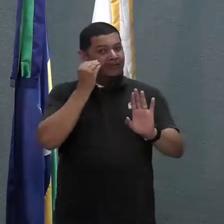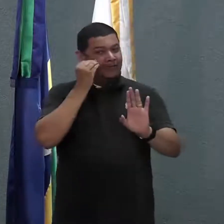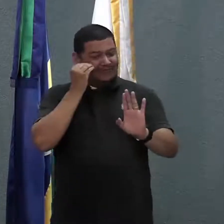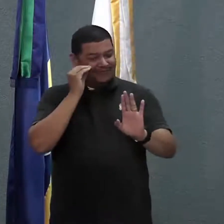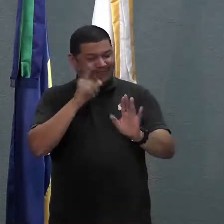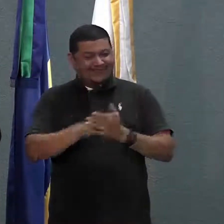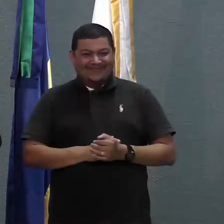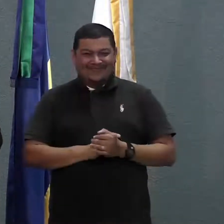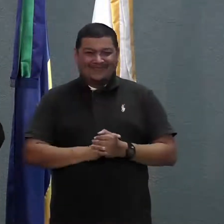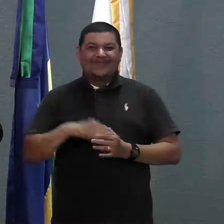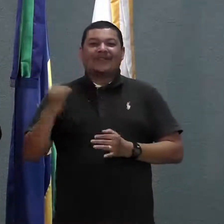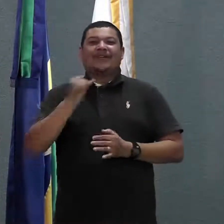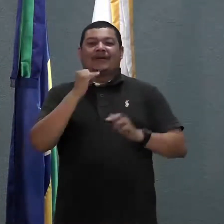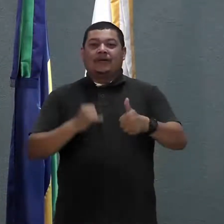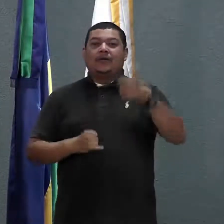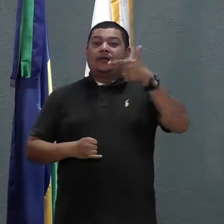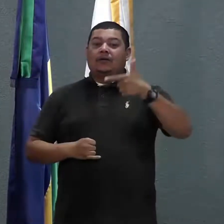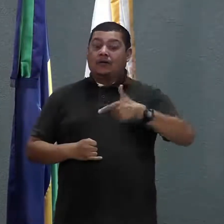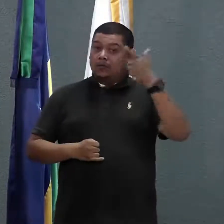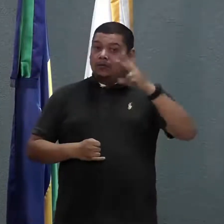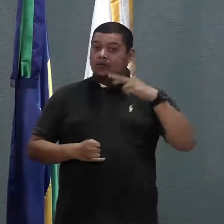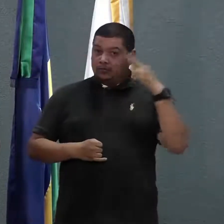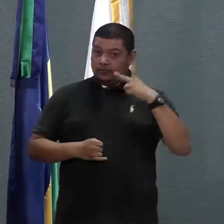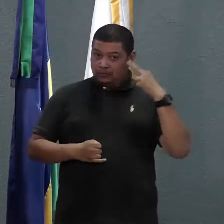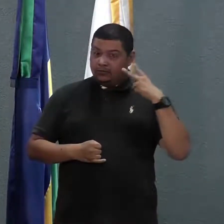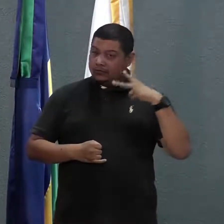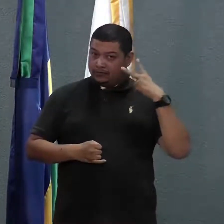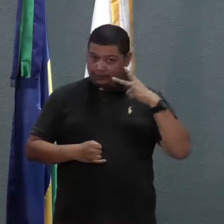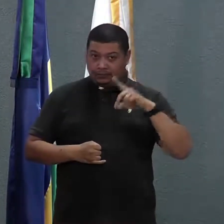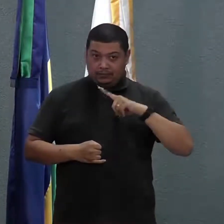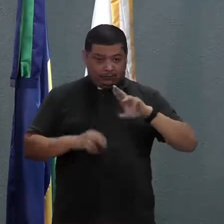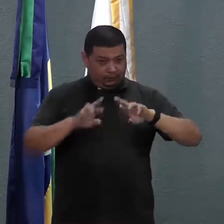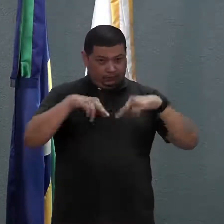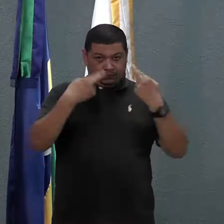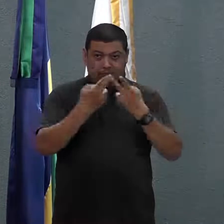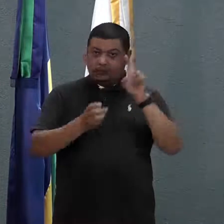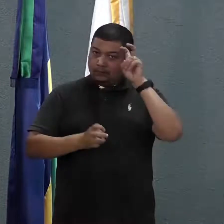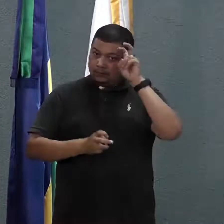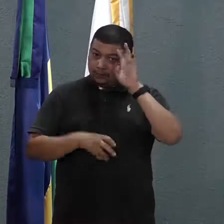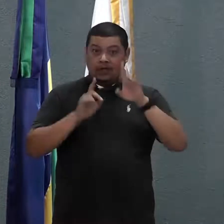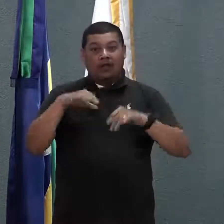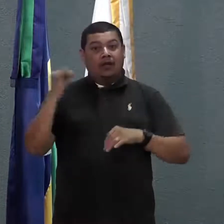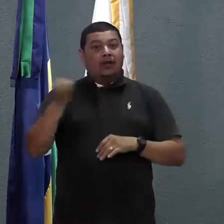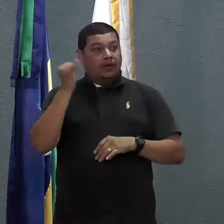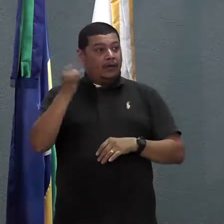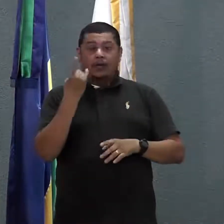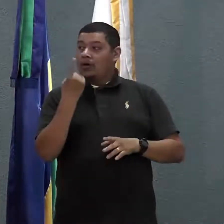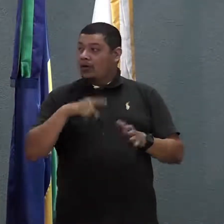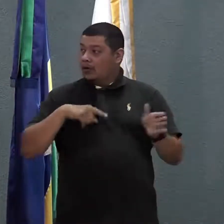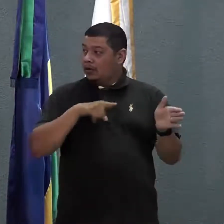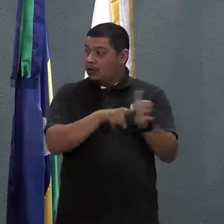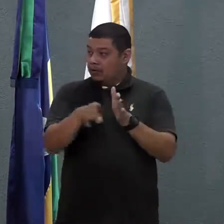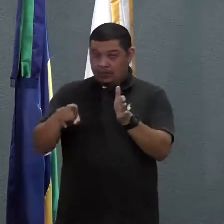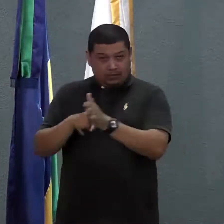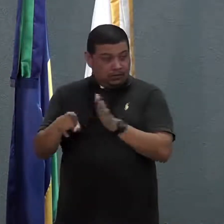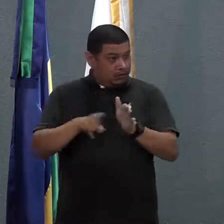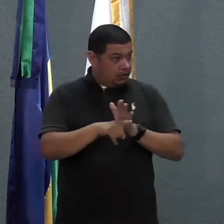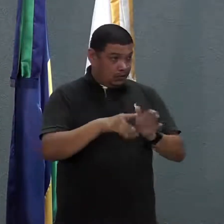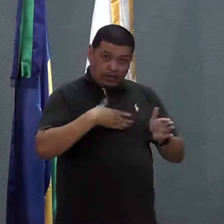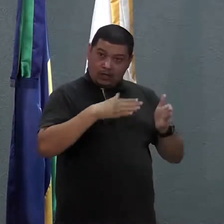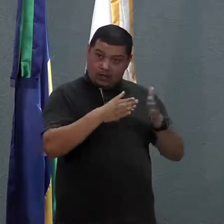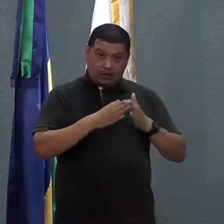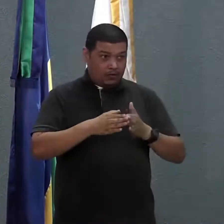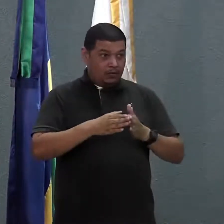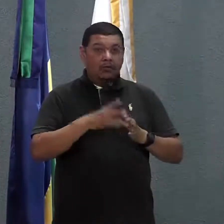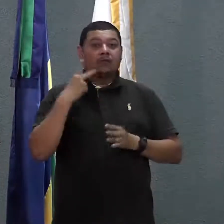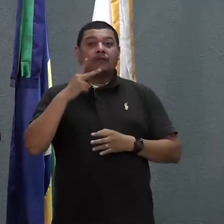que os 12 vereadores estejam nessa reunião da quinta-feira. É importante que nós questionamos, isso é um pedido do vereador